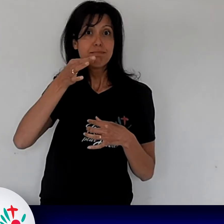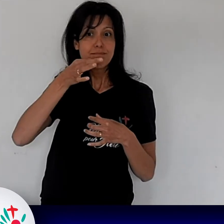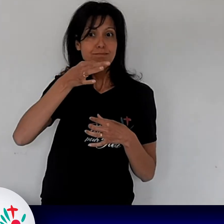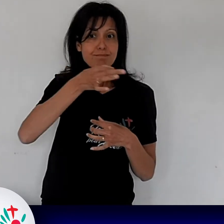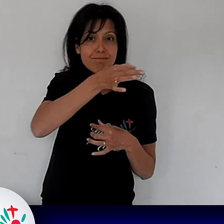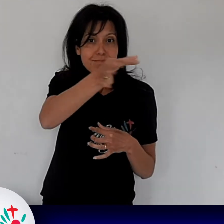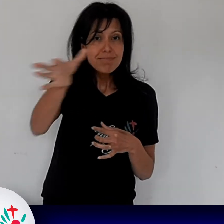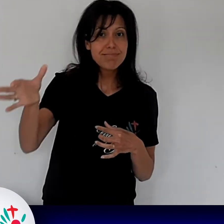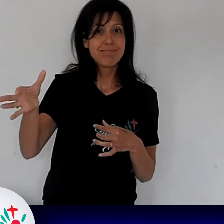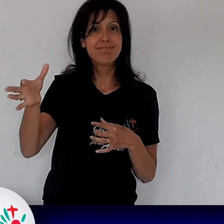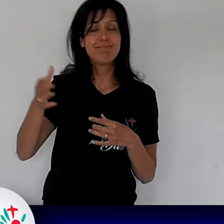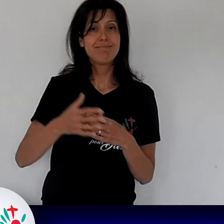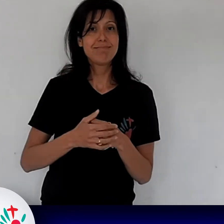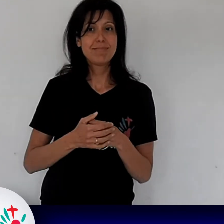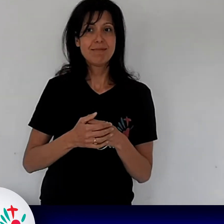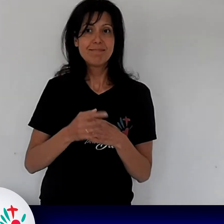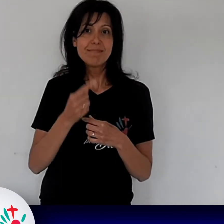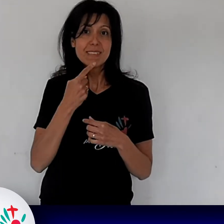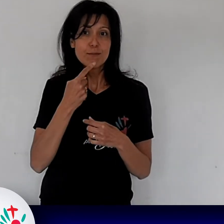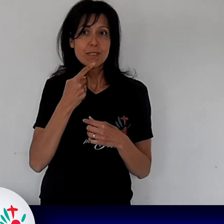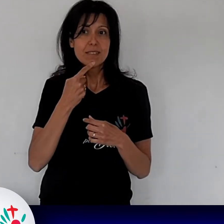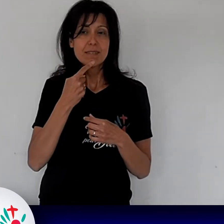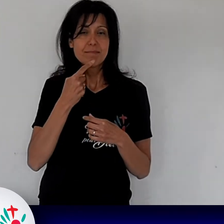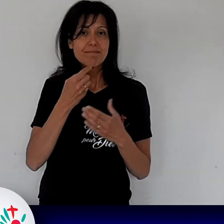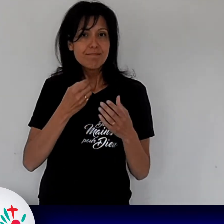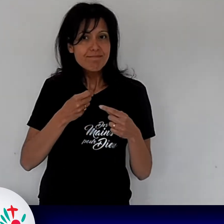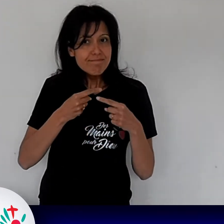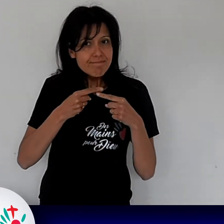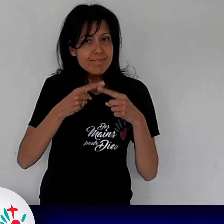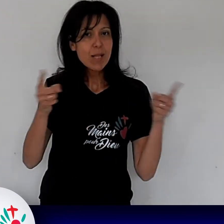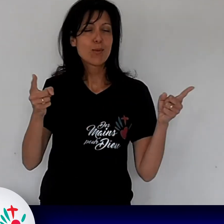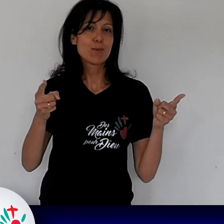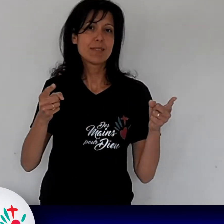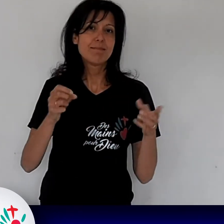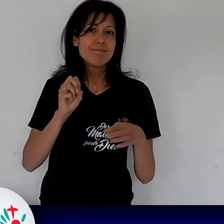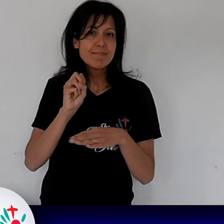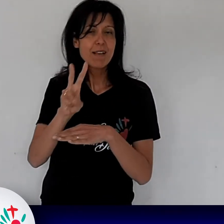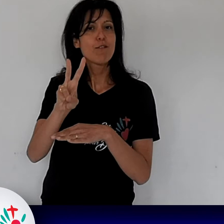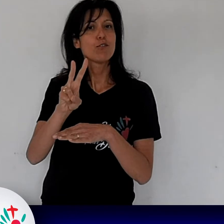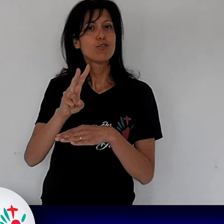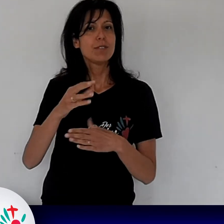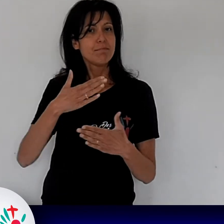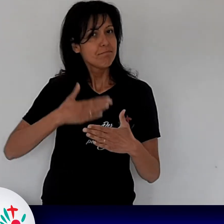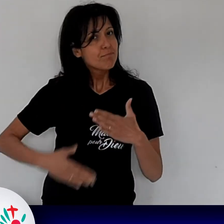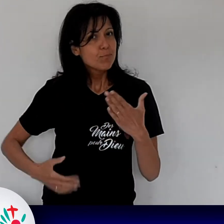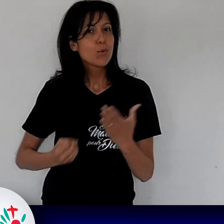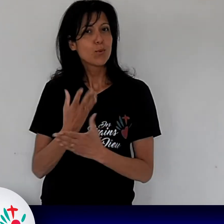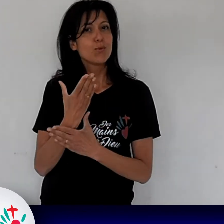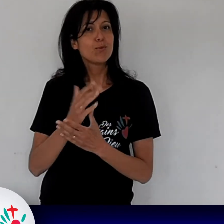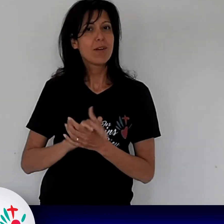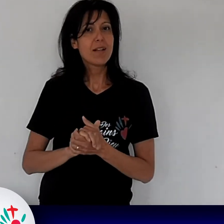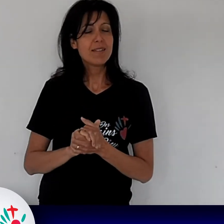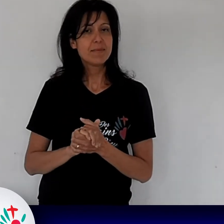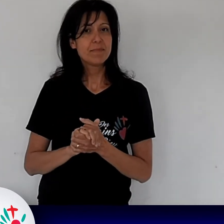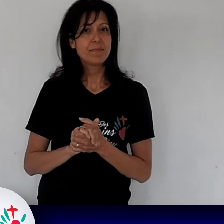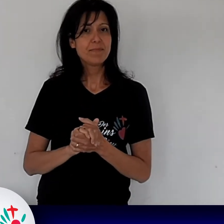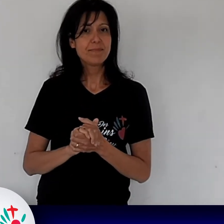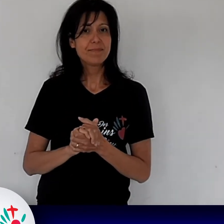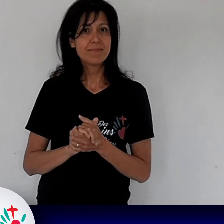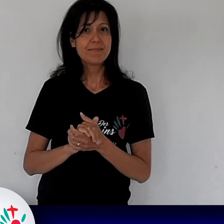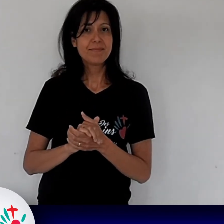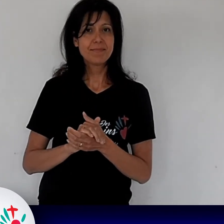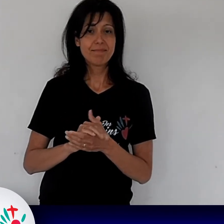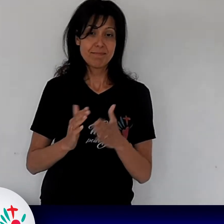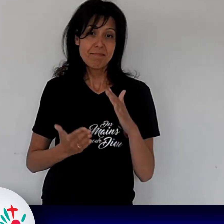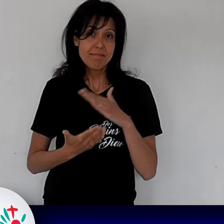l'Évangile, les oracles de Dieu, la bonne nouvelle. C'est cela, prophétiser. C'est ce que l'on fait encore